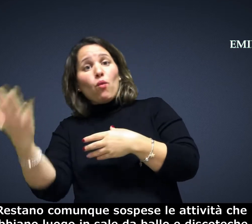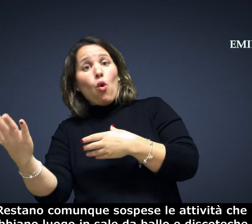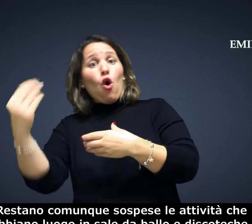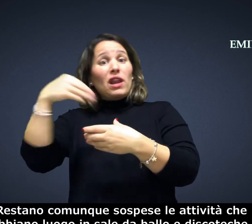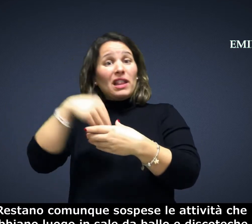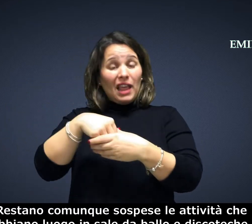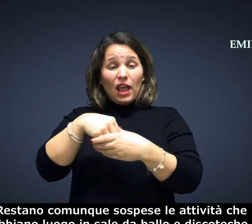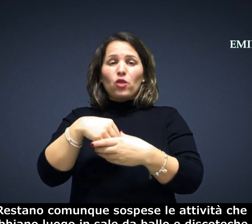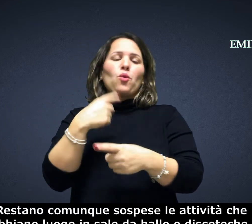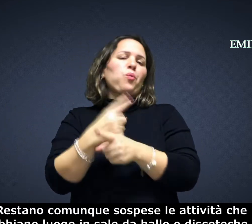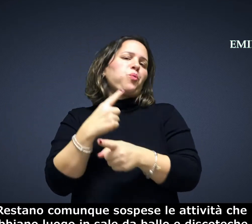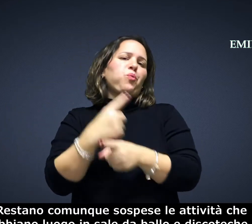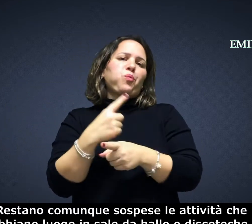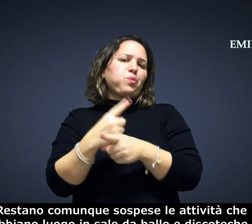o al chiuso.